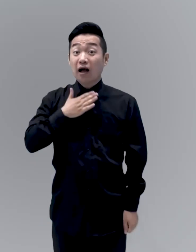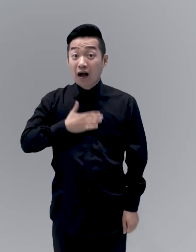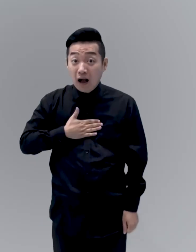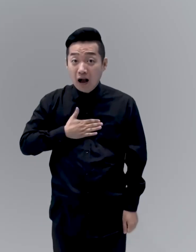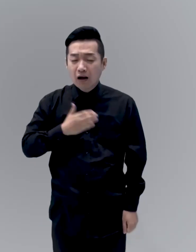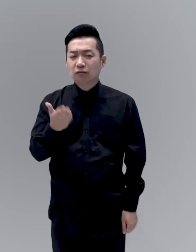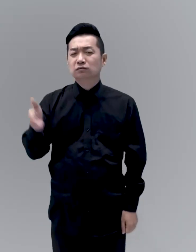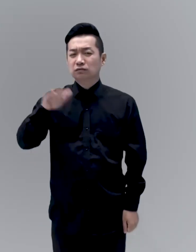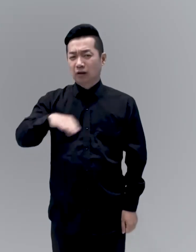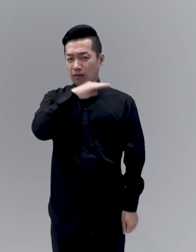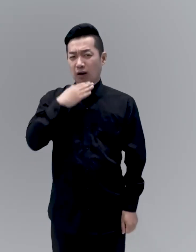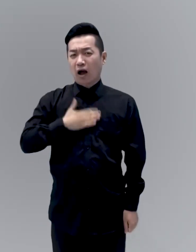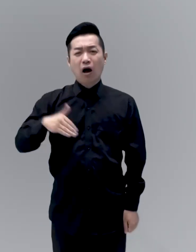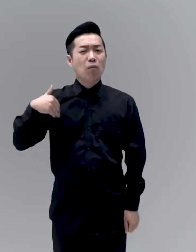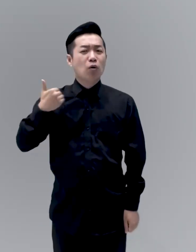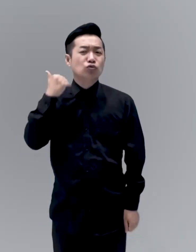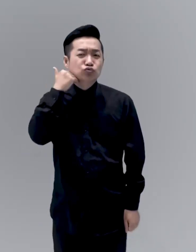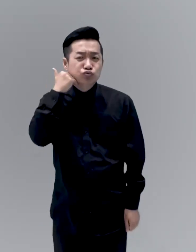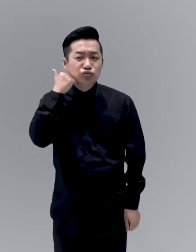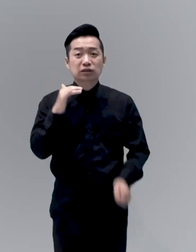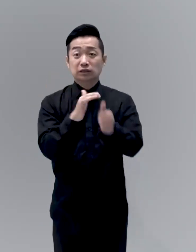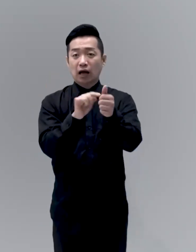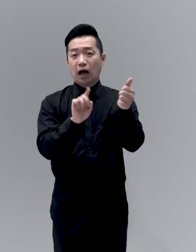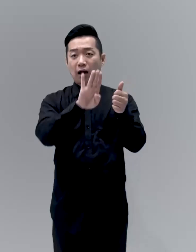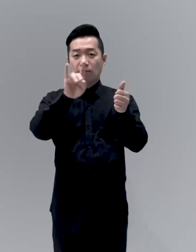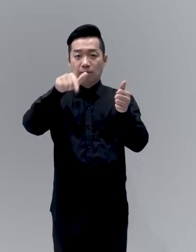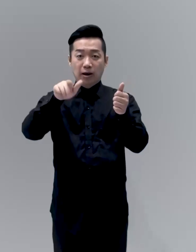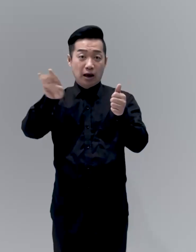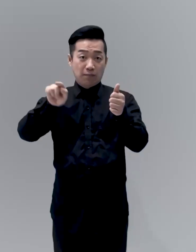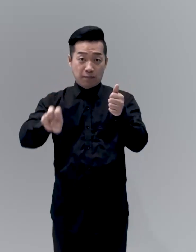모두가 알지만 누구도 제대로 알지 못하는 인간 백범.